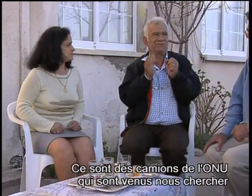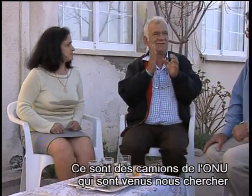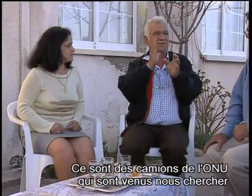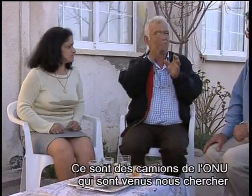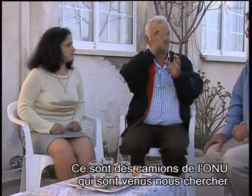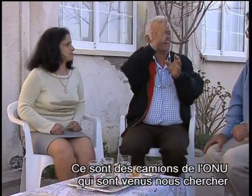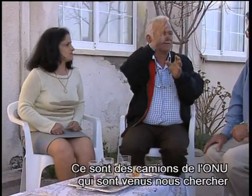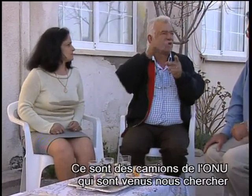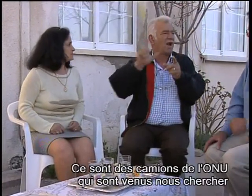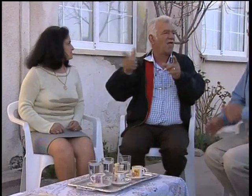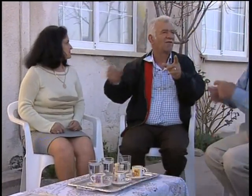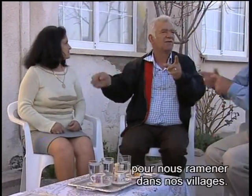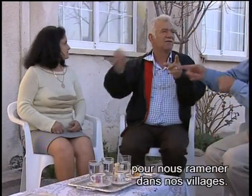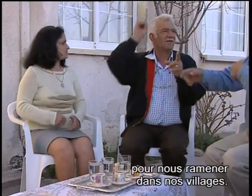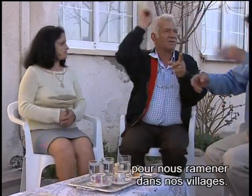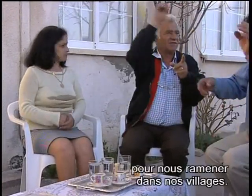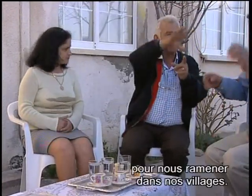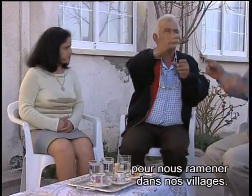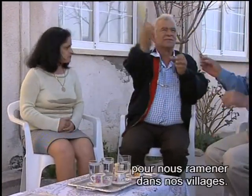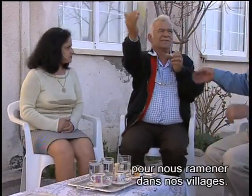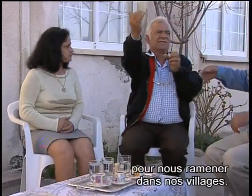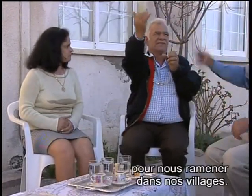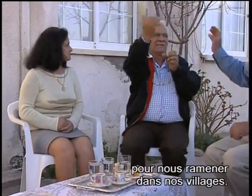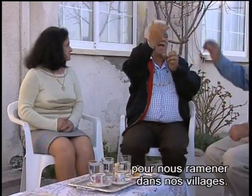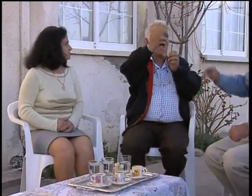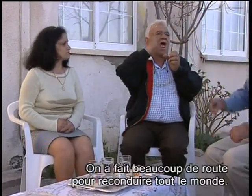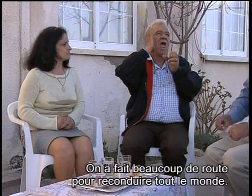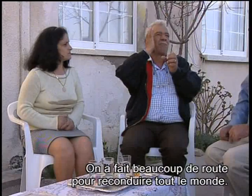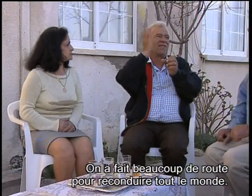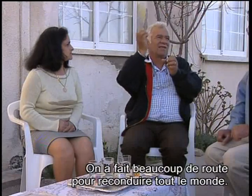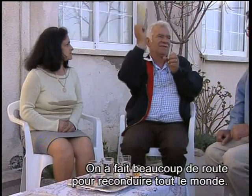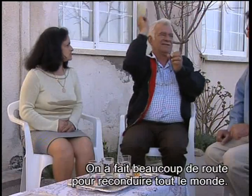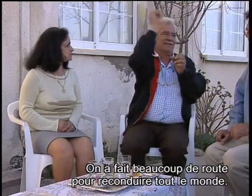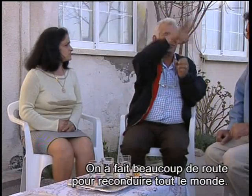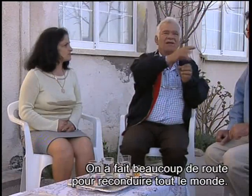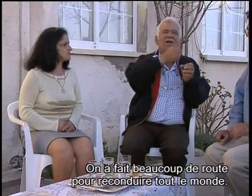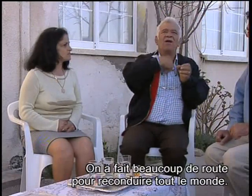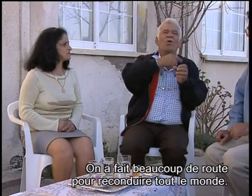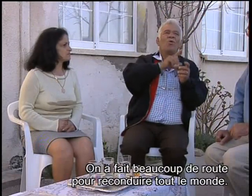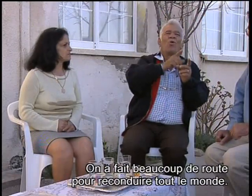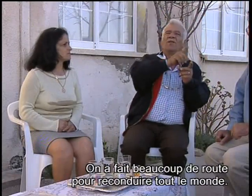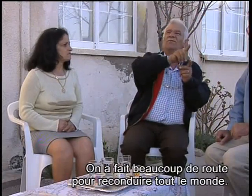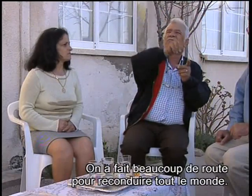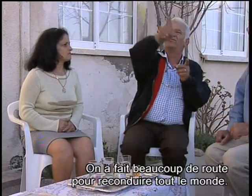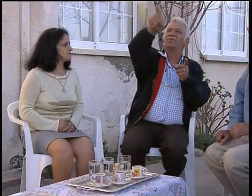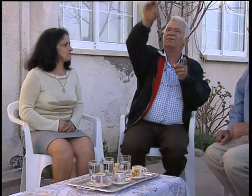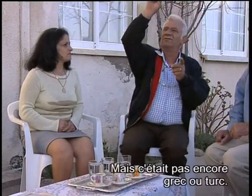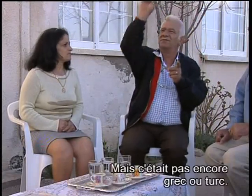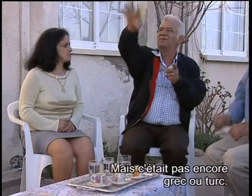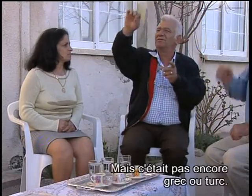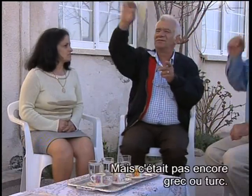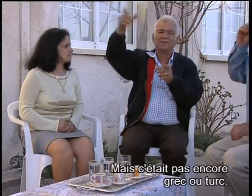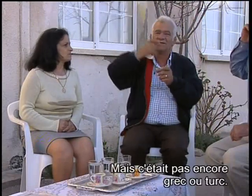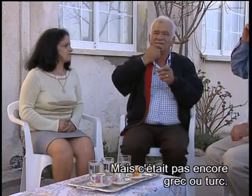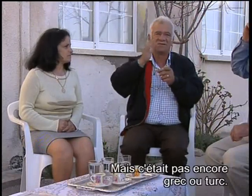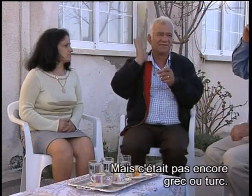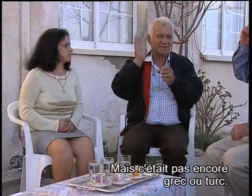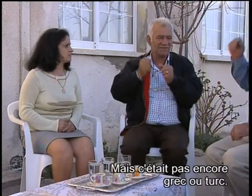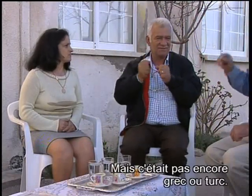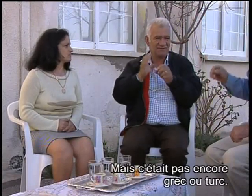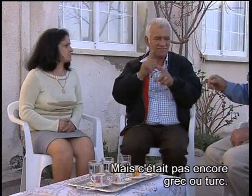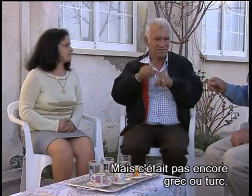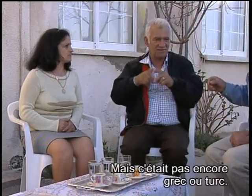camions de l'ONU qui sont venus nous chercher pour nous ramener dans nos villages. On a fait beaucoup de routes pour reconduire tout le monde. Mais ce n pas encore